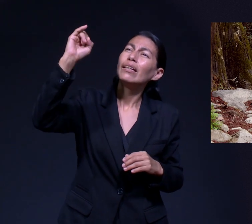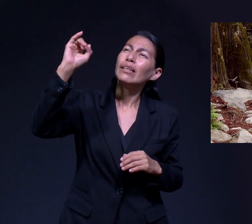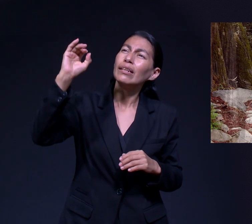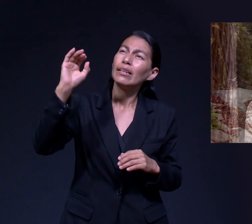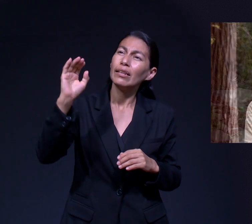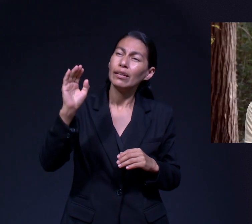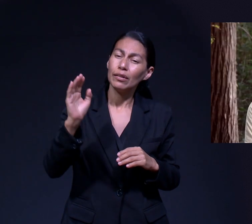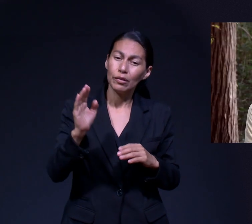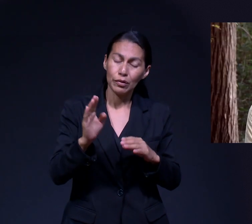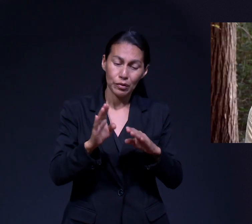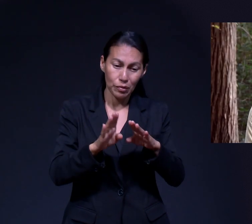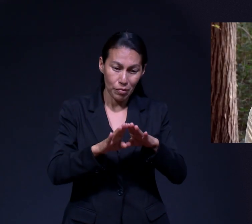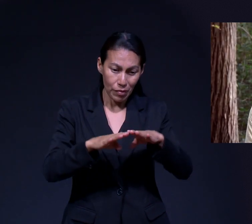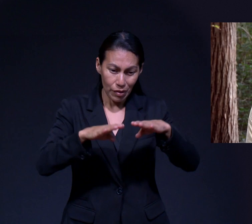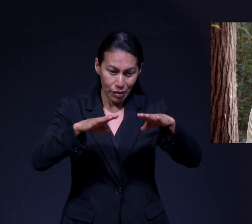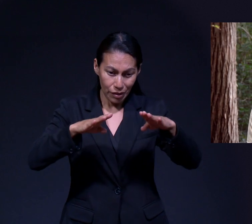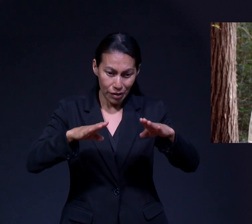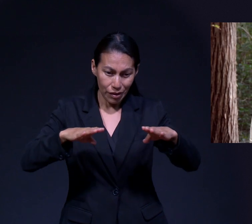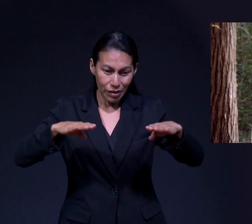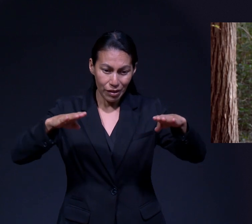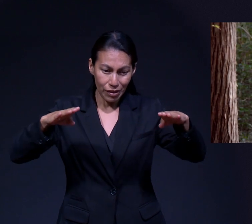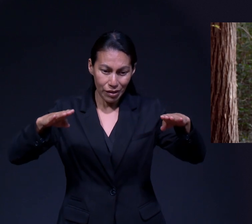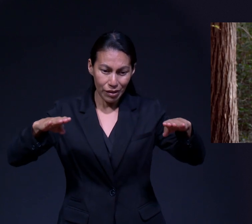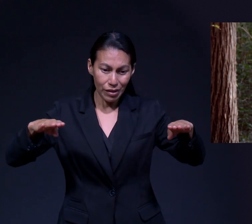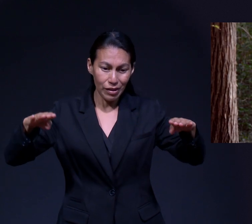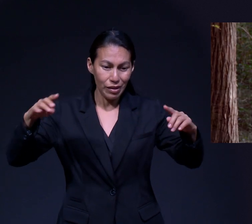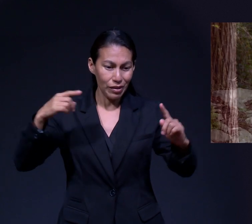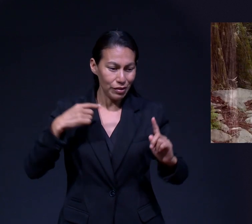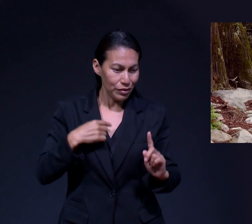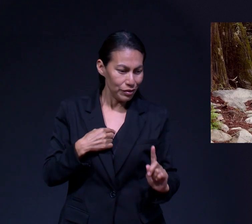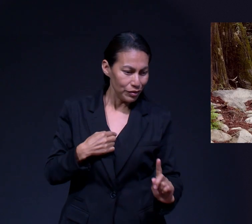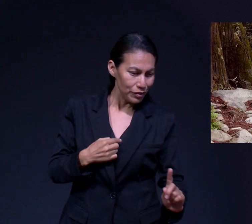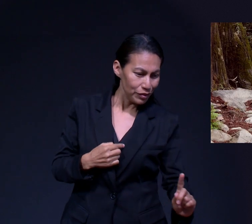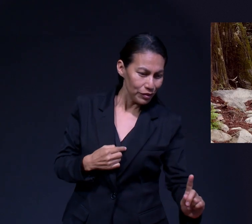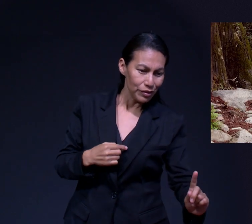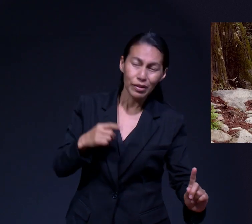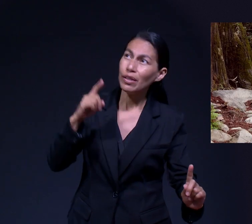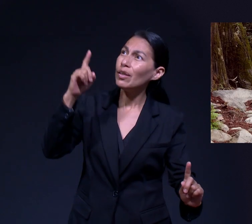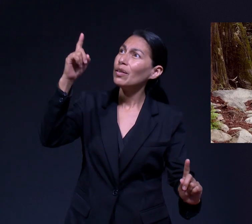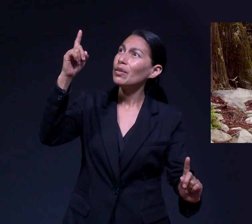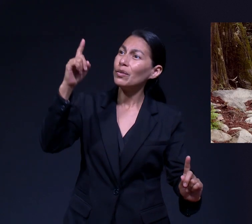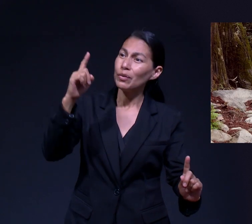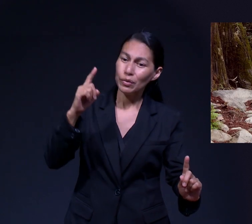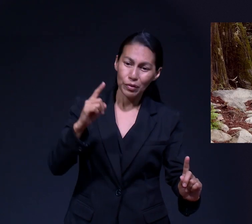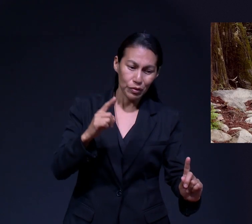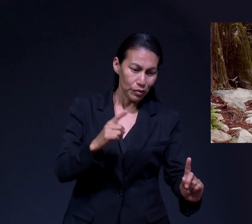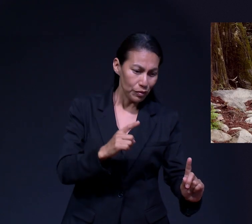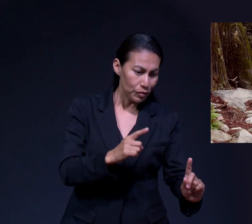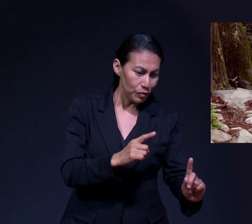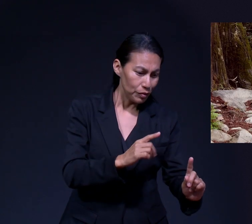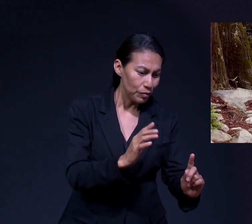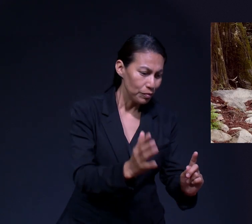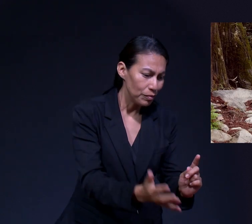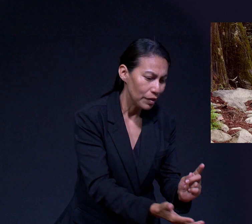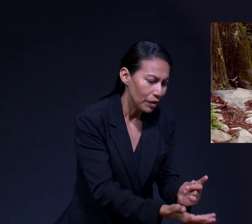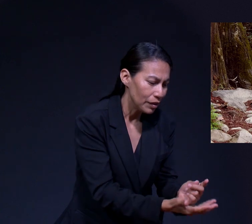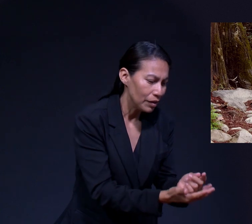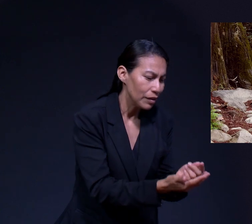habitar sobre el vasto mar, aún tu mano